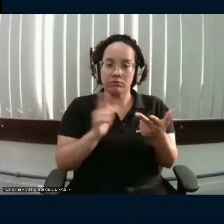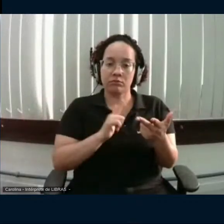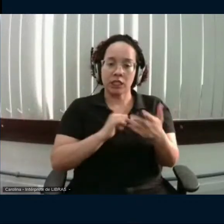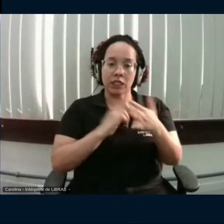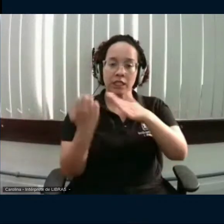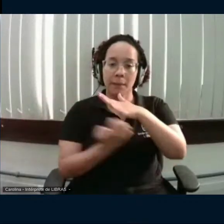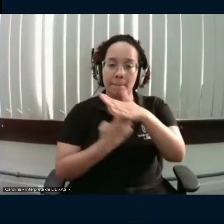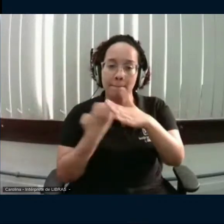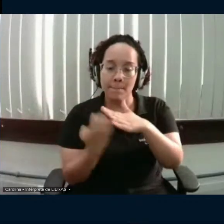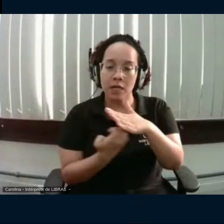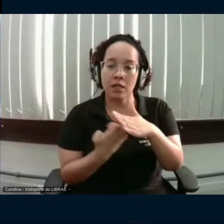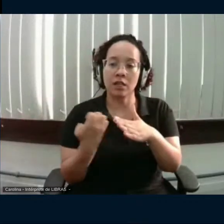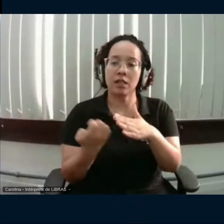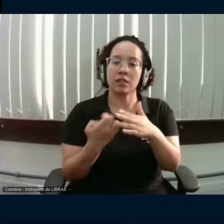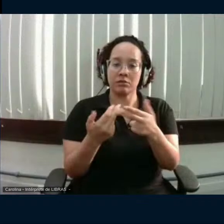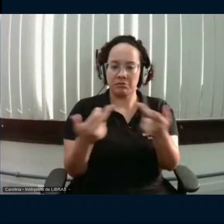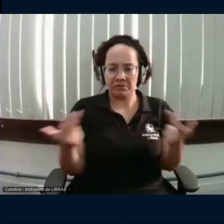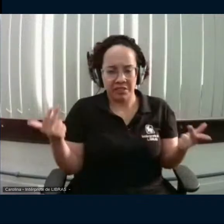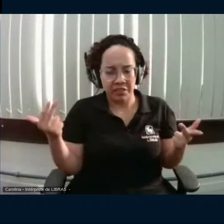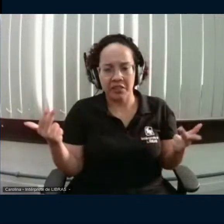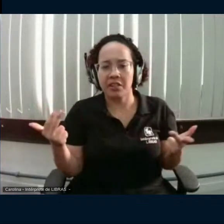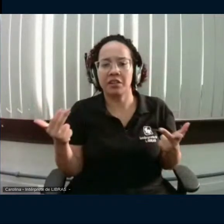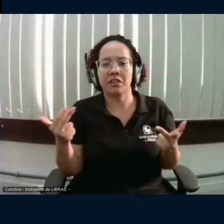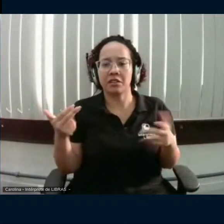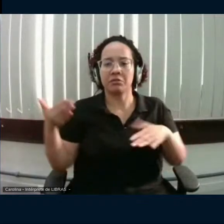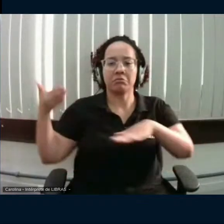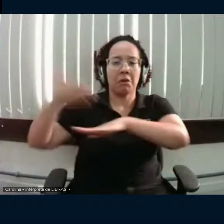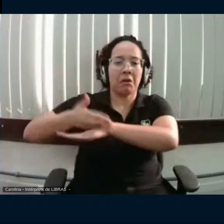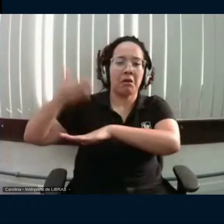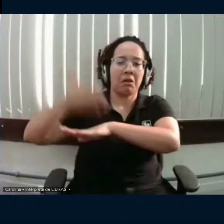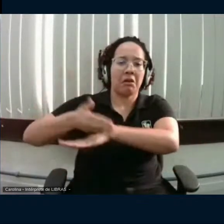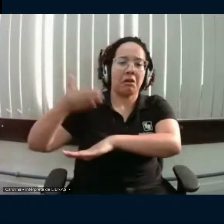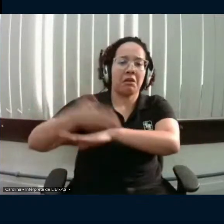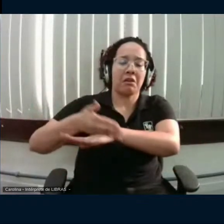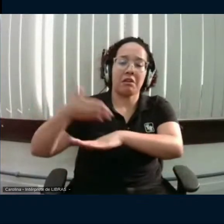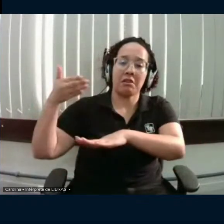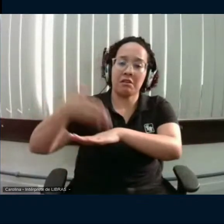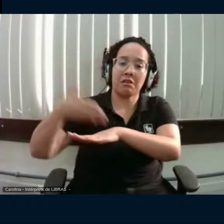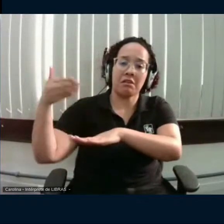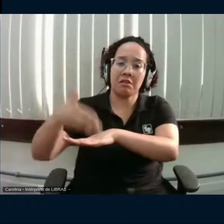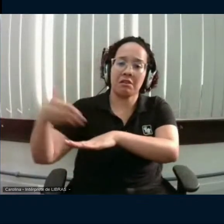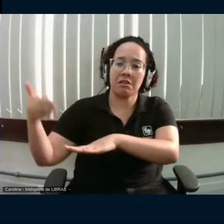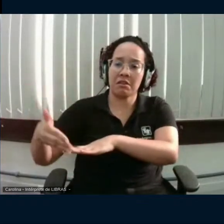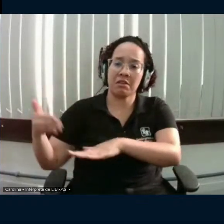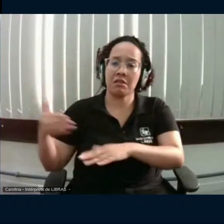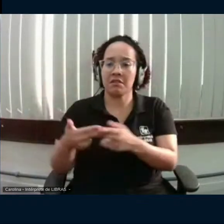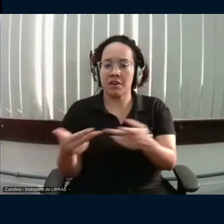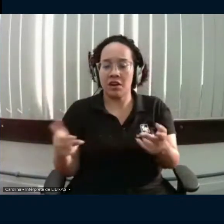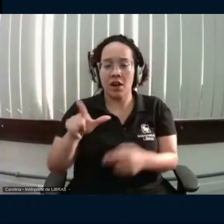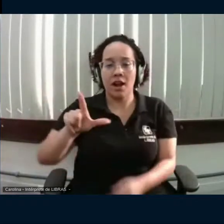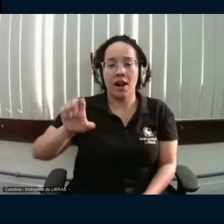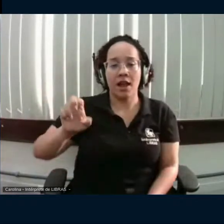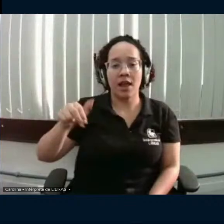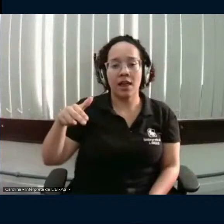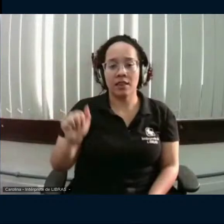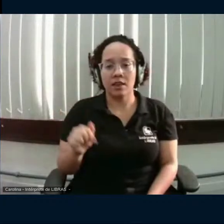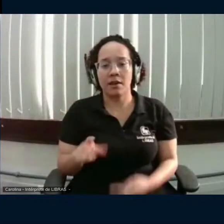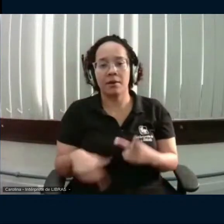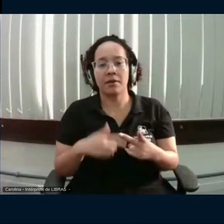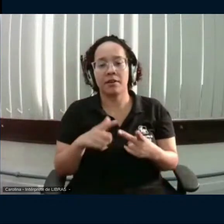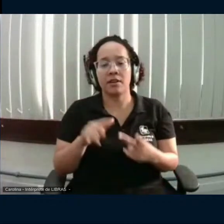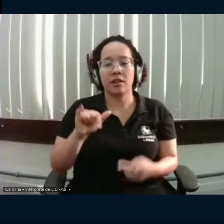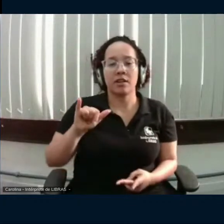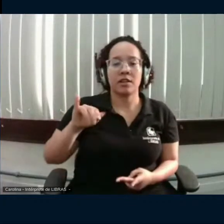fundações, Reúna, Iungo, etc., etc., etc., além das tradicionais, né? Fundação Lema, Instituto Unibanco, Itaú Educação